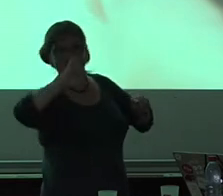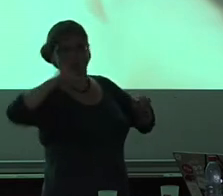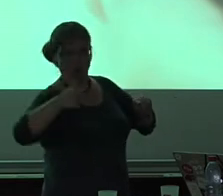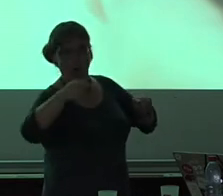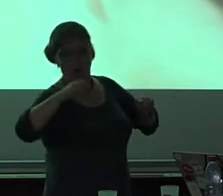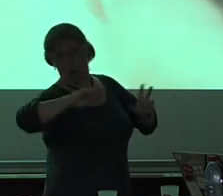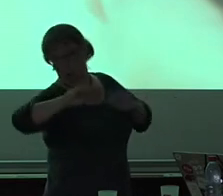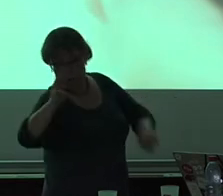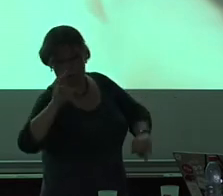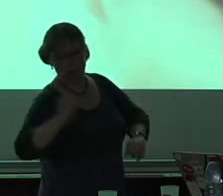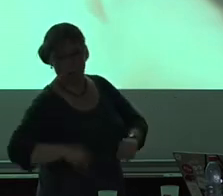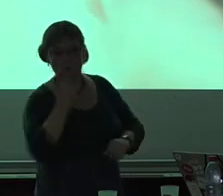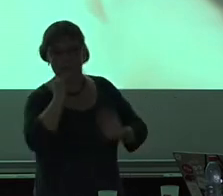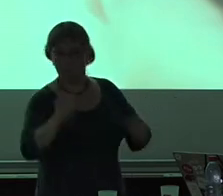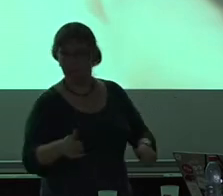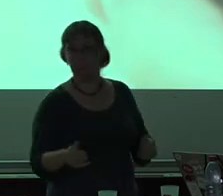se nourrir de votre cours.